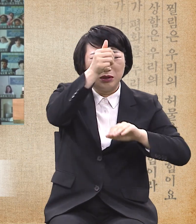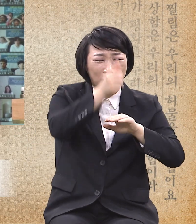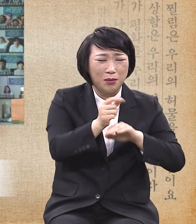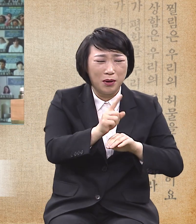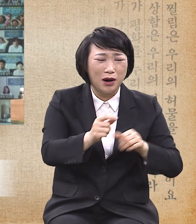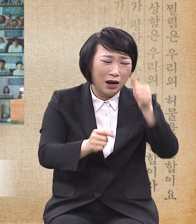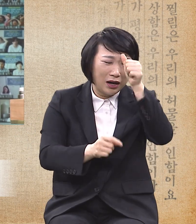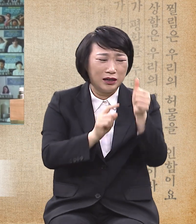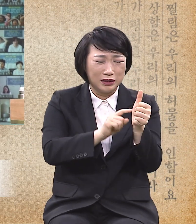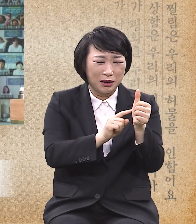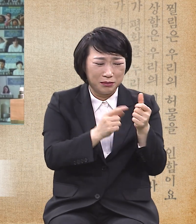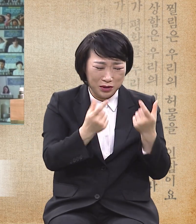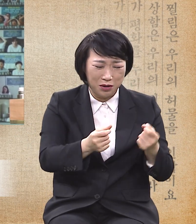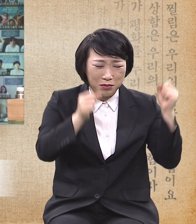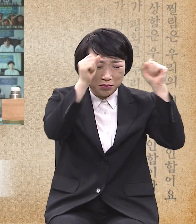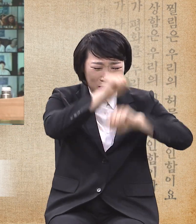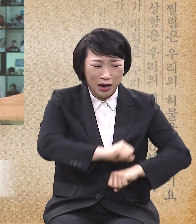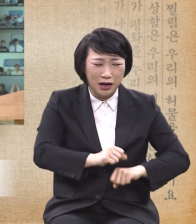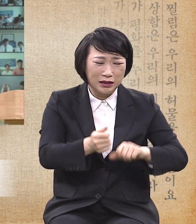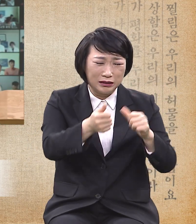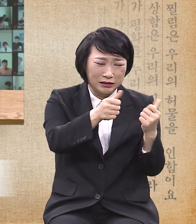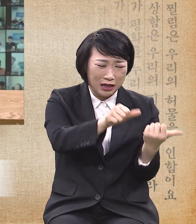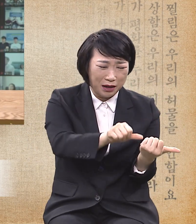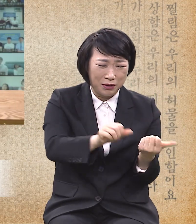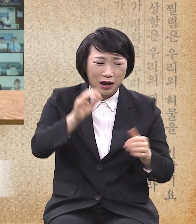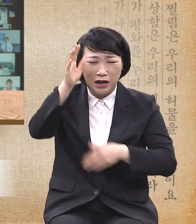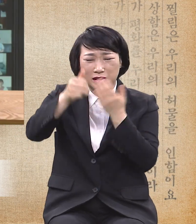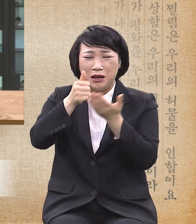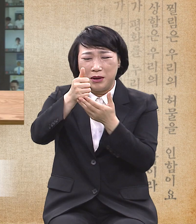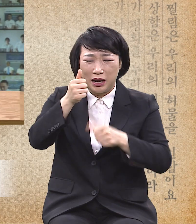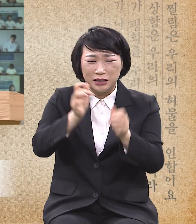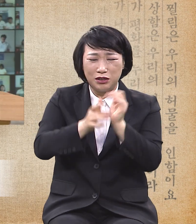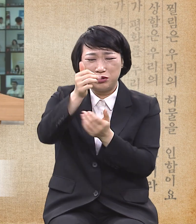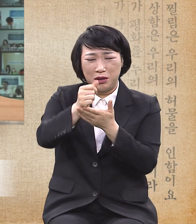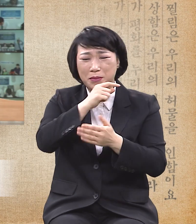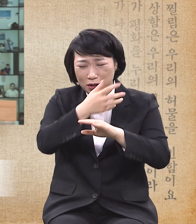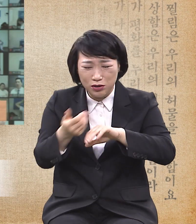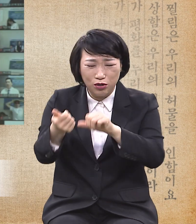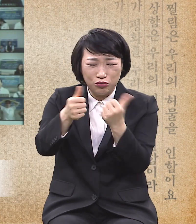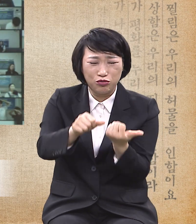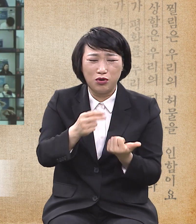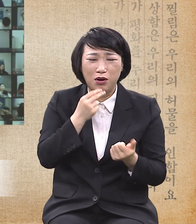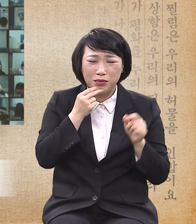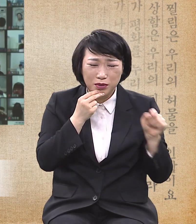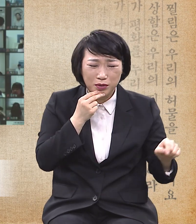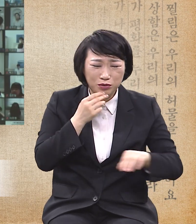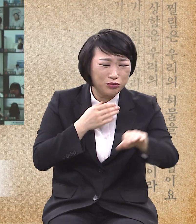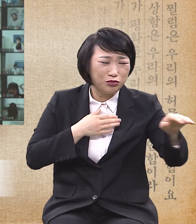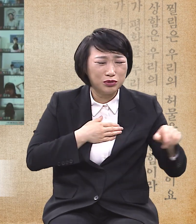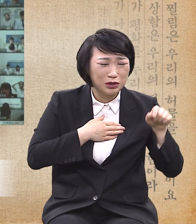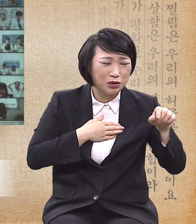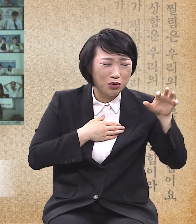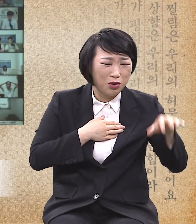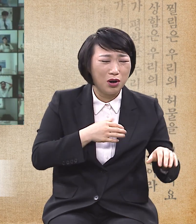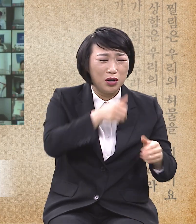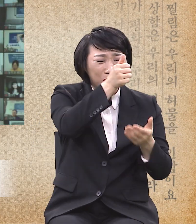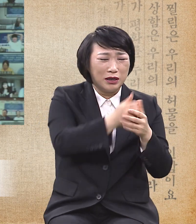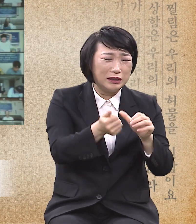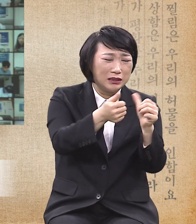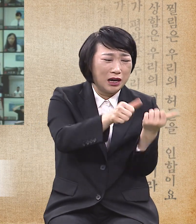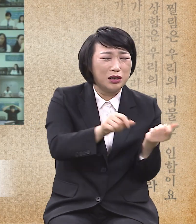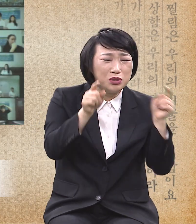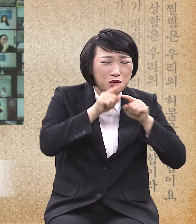결과는 아담처럼 멸망이요 사망이요 하나님의 아들이 피 흘려 죽지 않고는 우리는 도무지 죄와